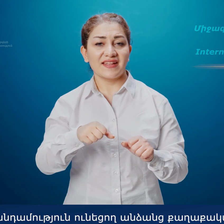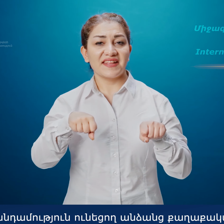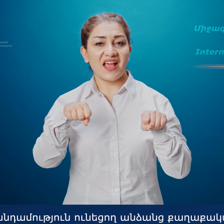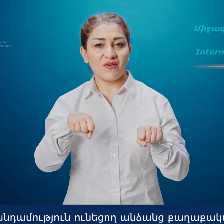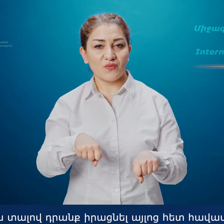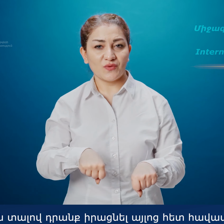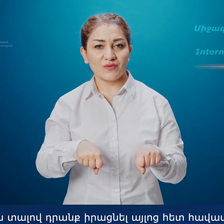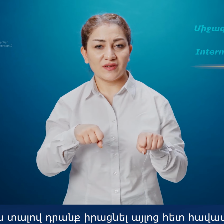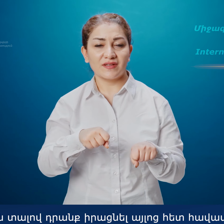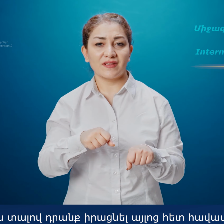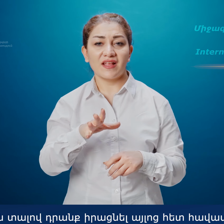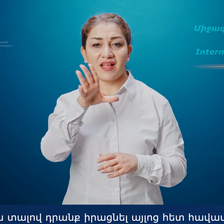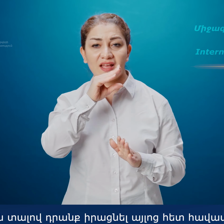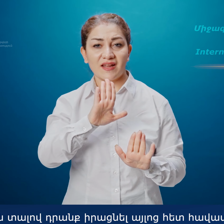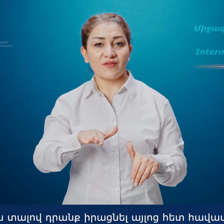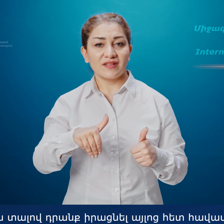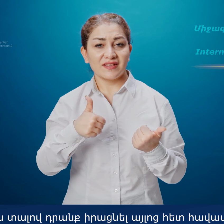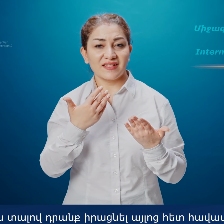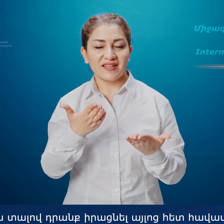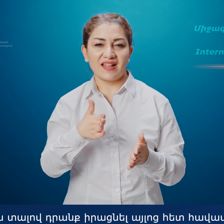տալով դրանք իրացնել այլոց հետ հավասարազոր կերպով,